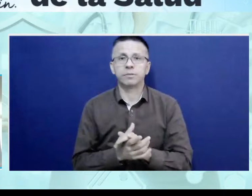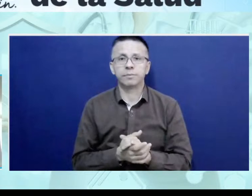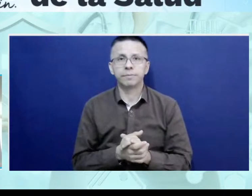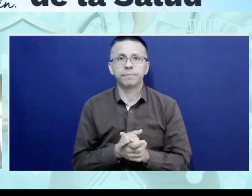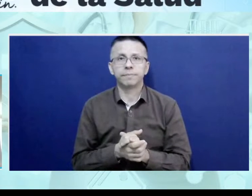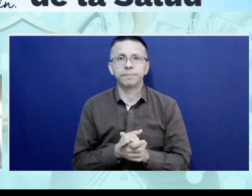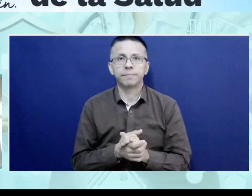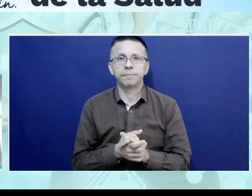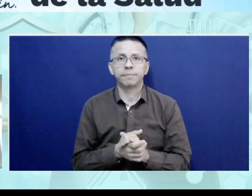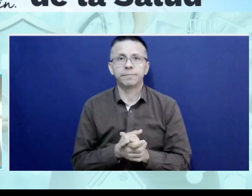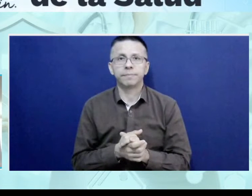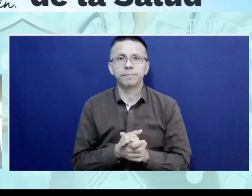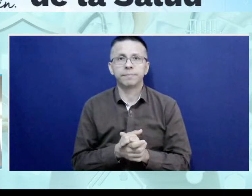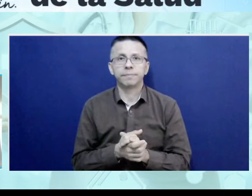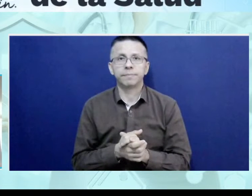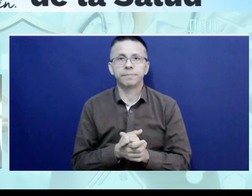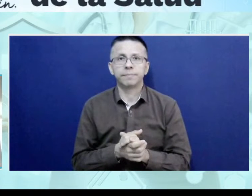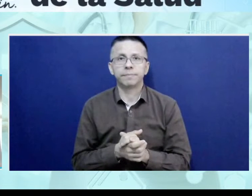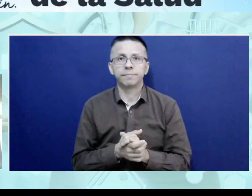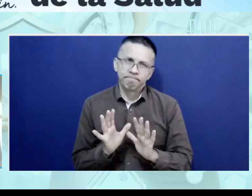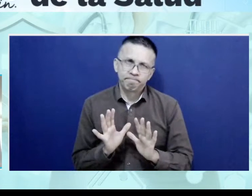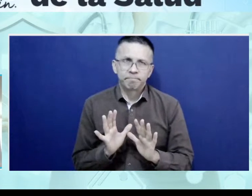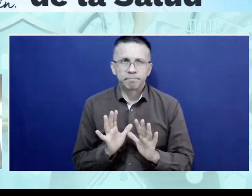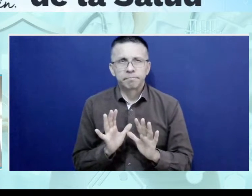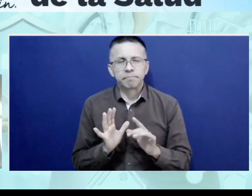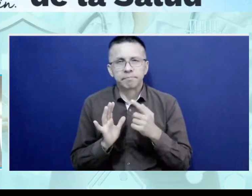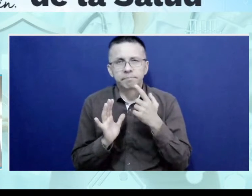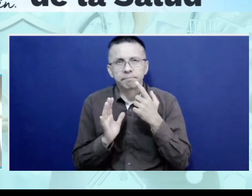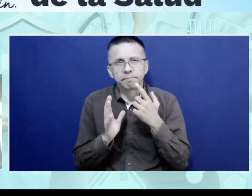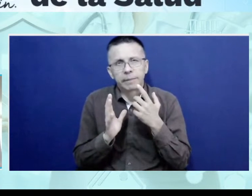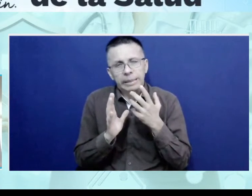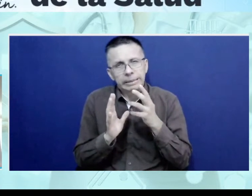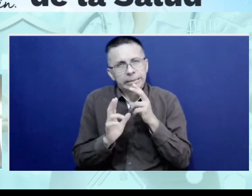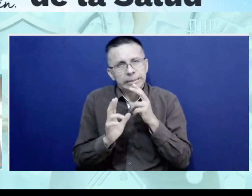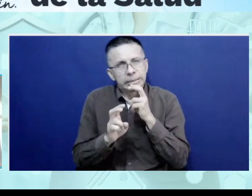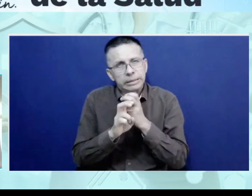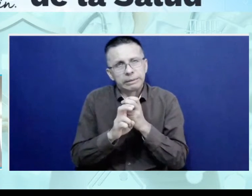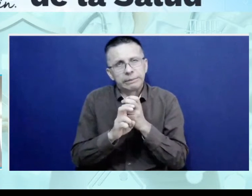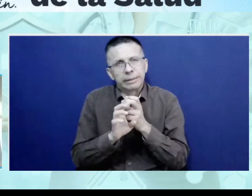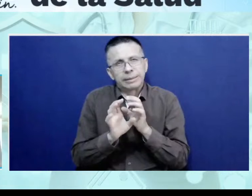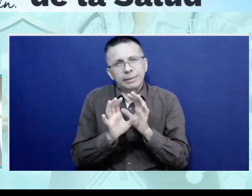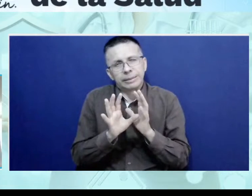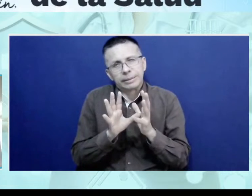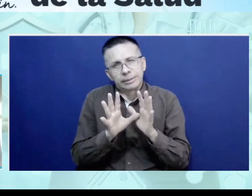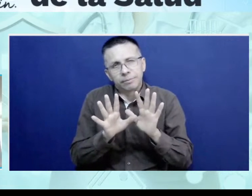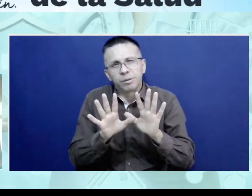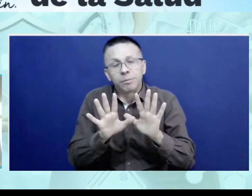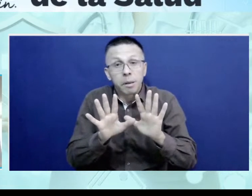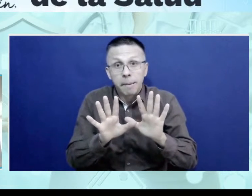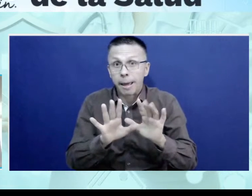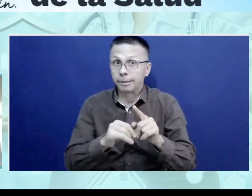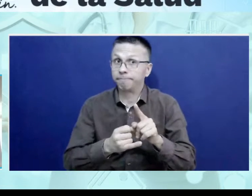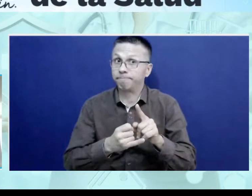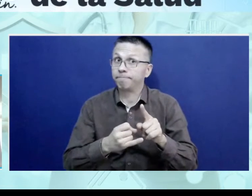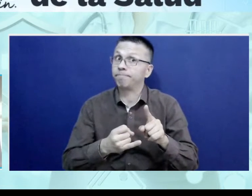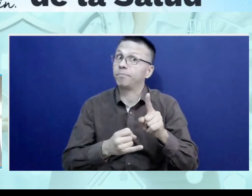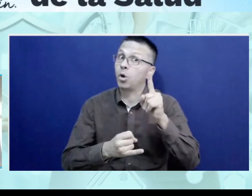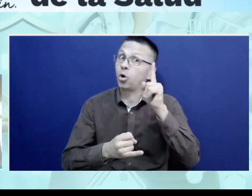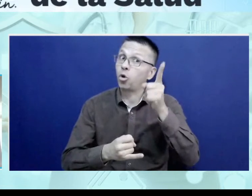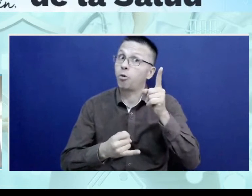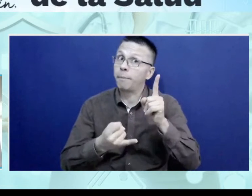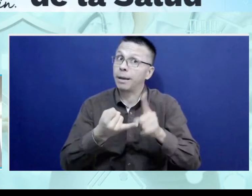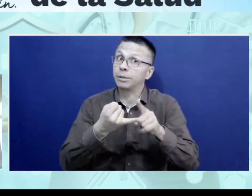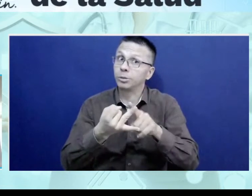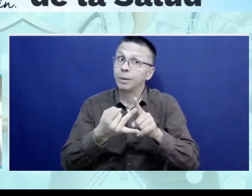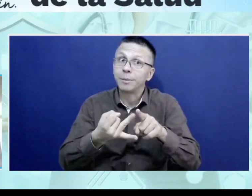de dificultad, sin echar culpas, porque ese no es el interés, ni mucho menos, y que espero que se me